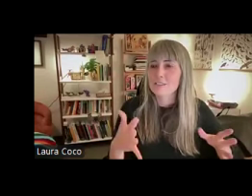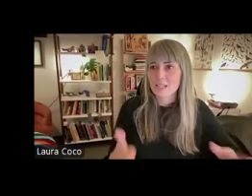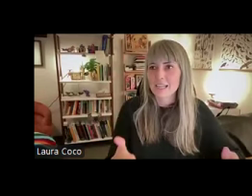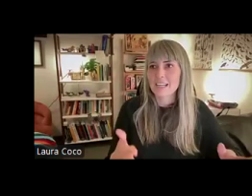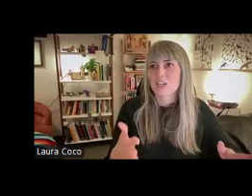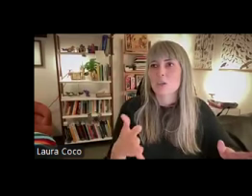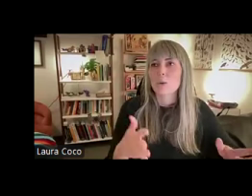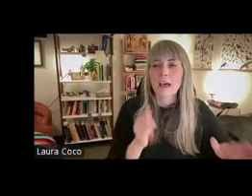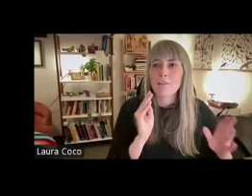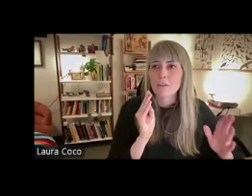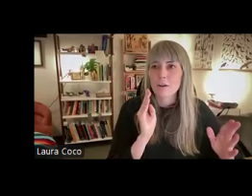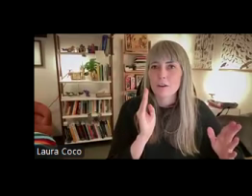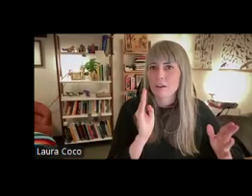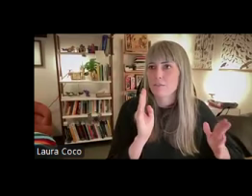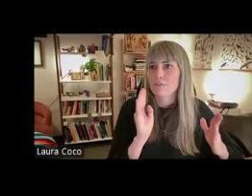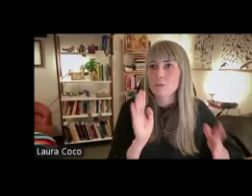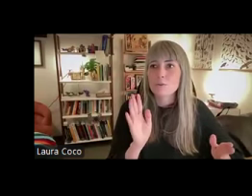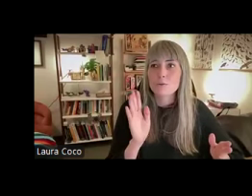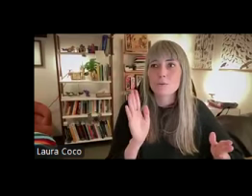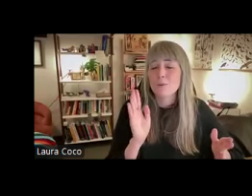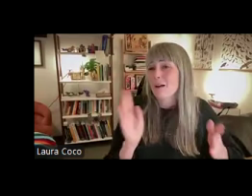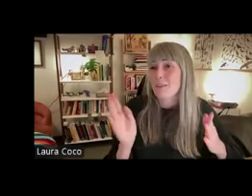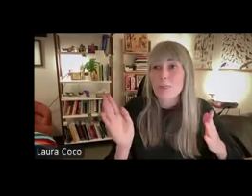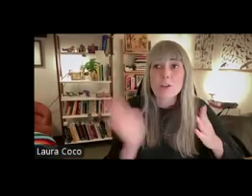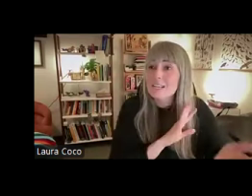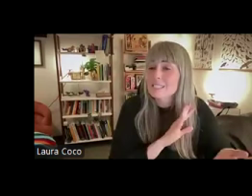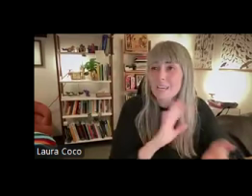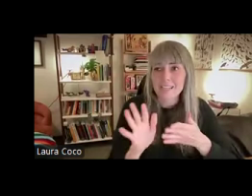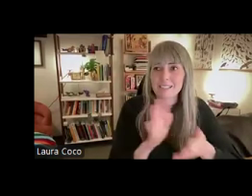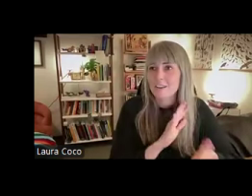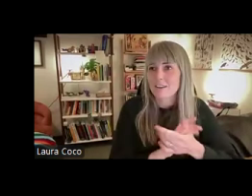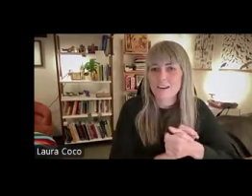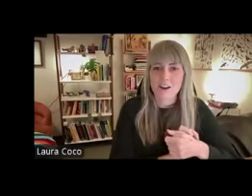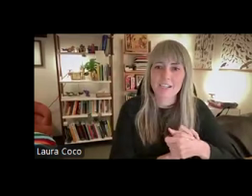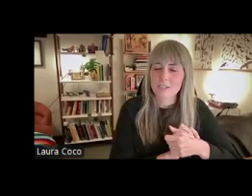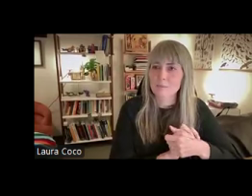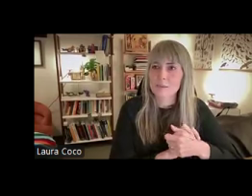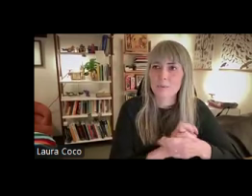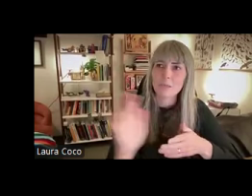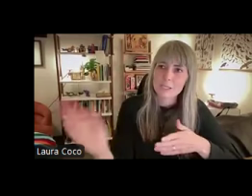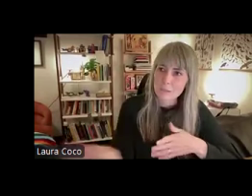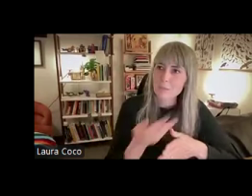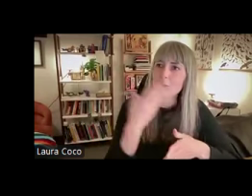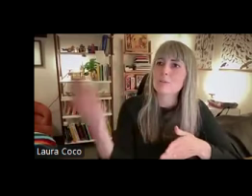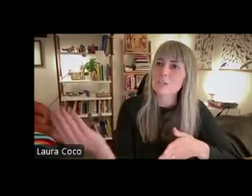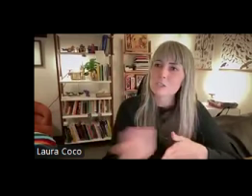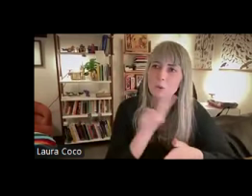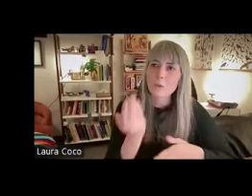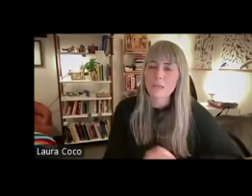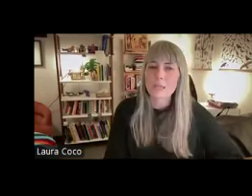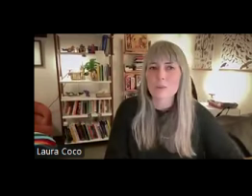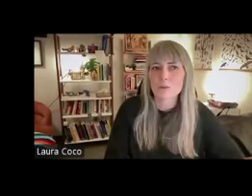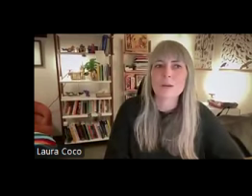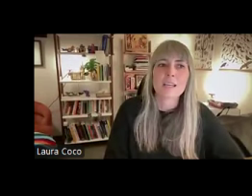kind of preguntas. study. Así You no have funciona este a estudio. you have like Tienes 30 seconds quizá of 30 interaction with someone segundos because para poder people are moving interactuar con